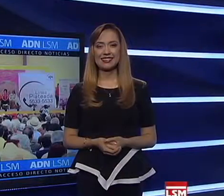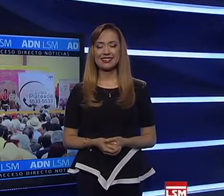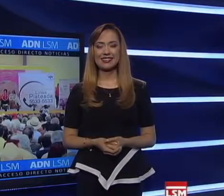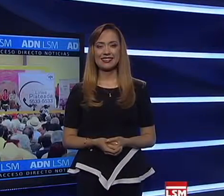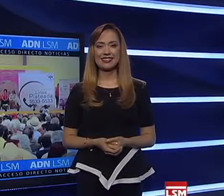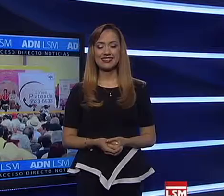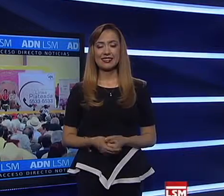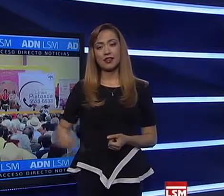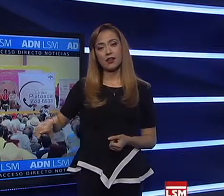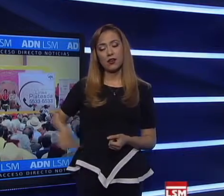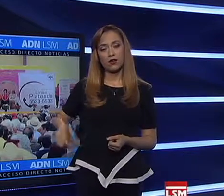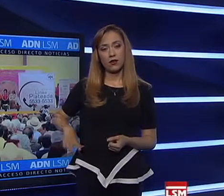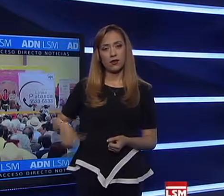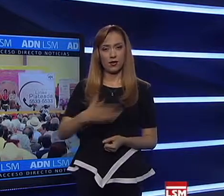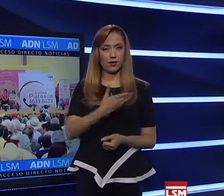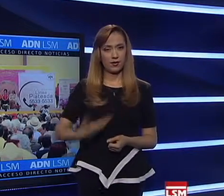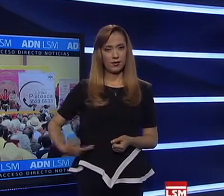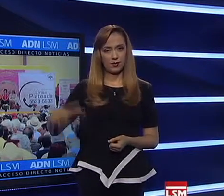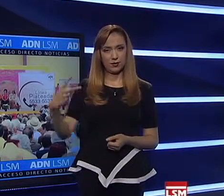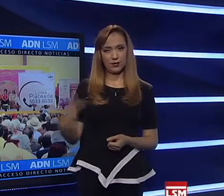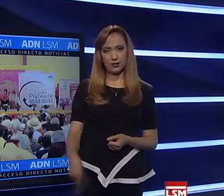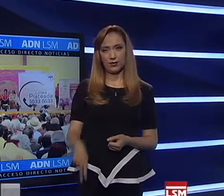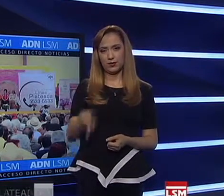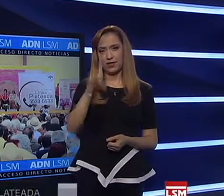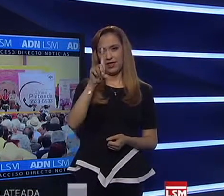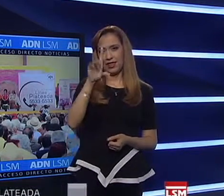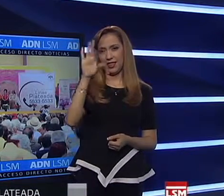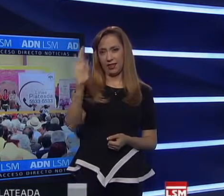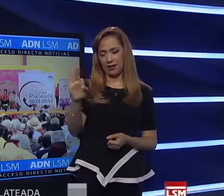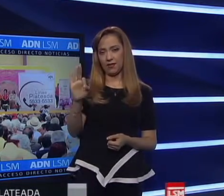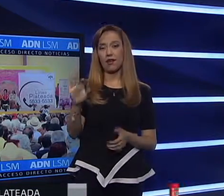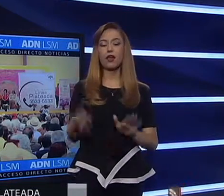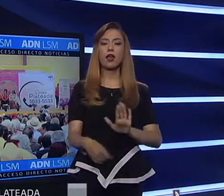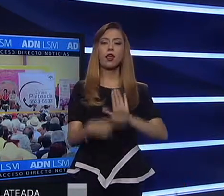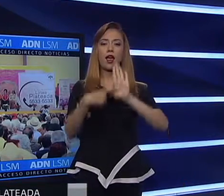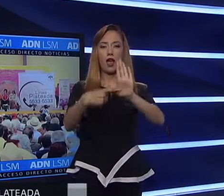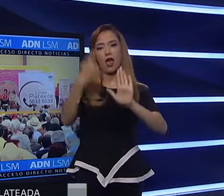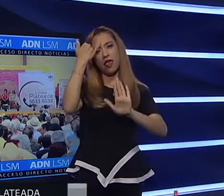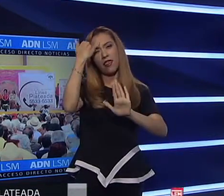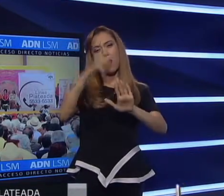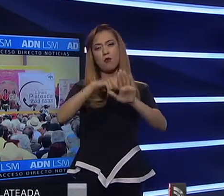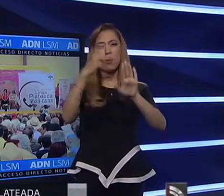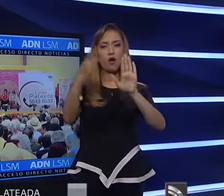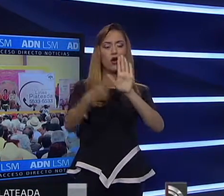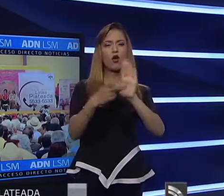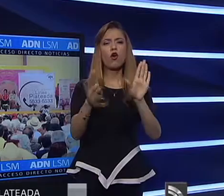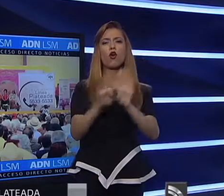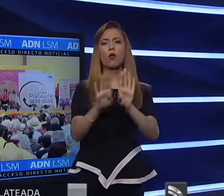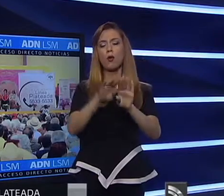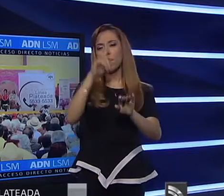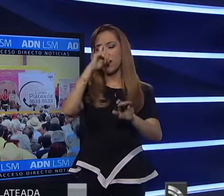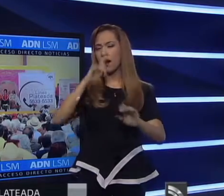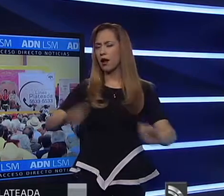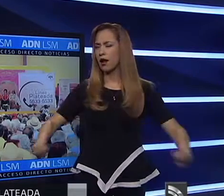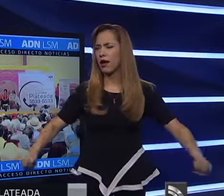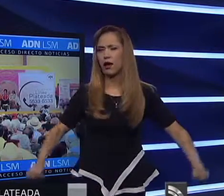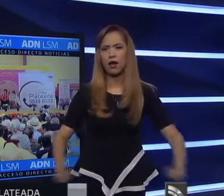El gobierno de la Ciudad de México presentó un proyecto en el que ampliará el programa Alerta Plateada a personas con